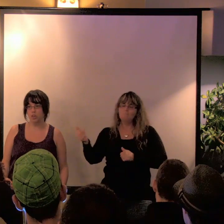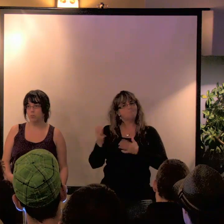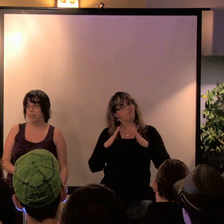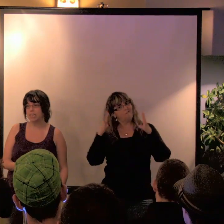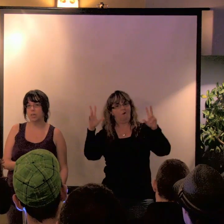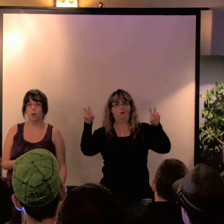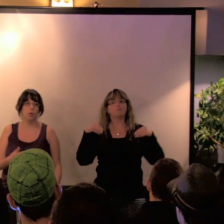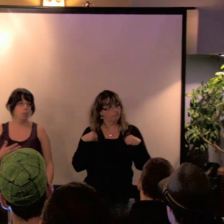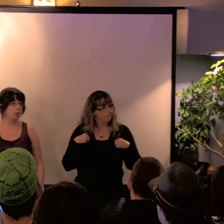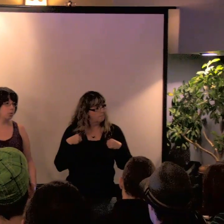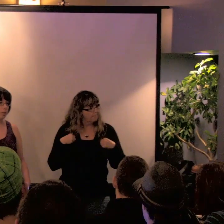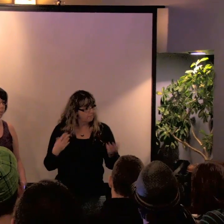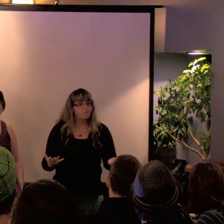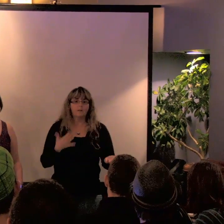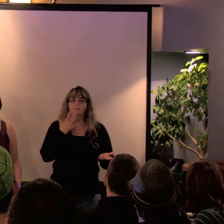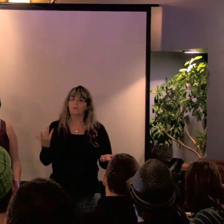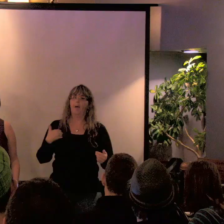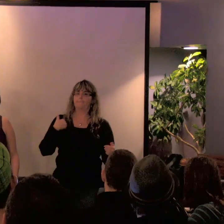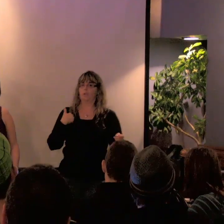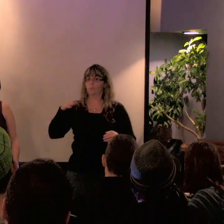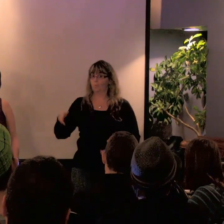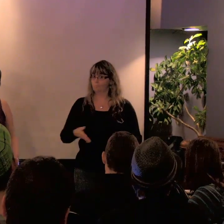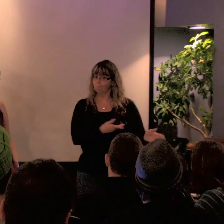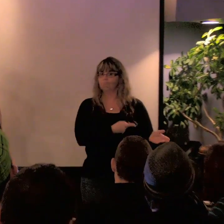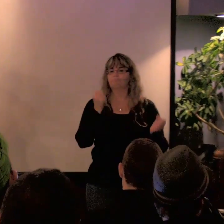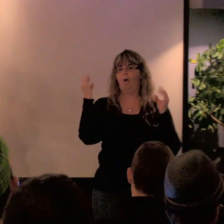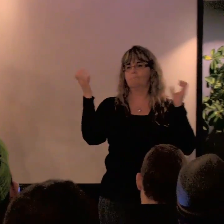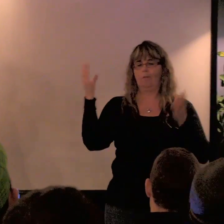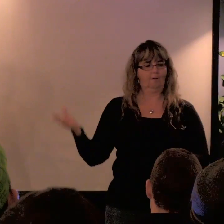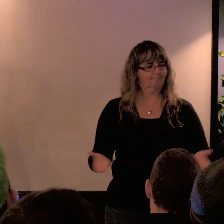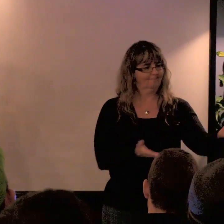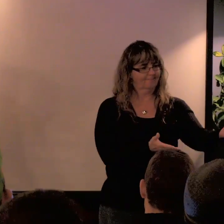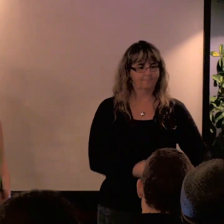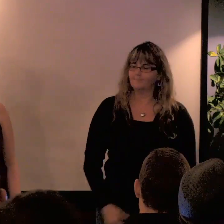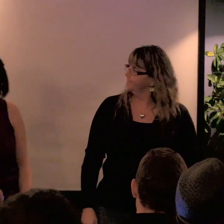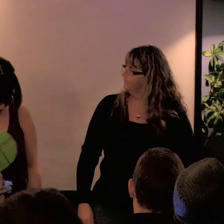bienvenue et je vous laisse au bon soin de Mathieu qui va animer la soirée.